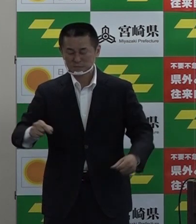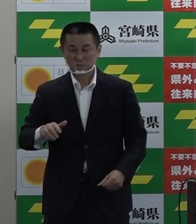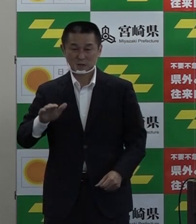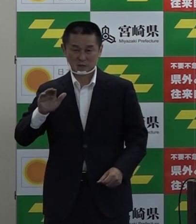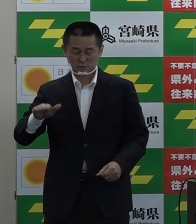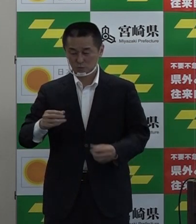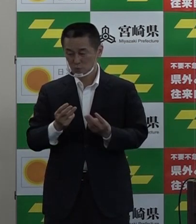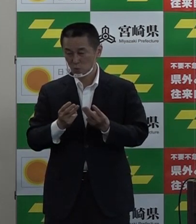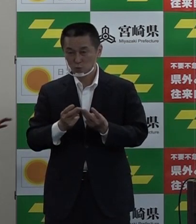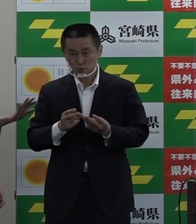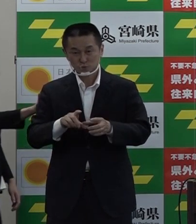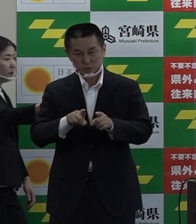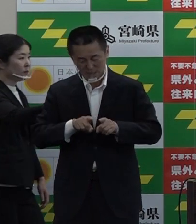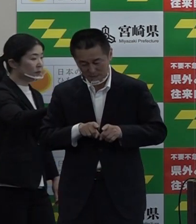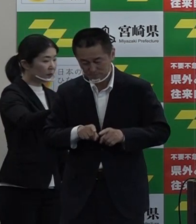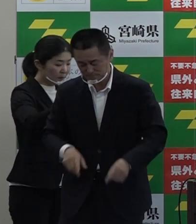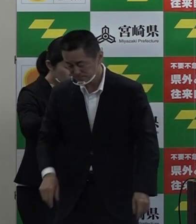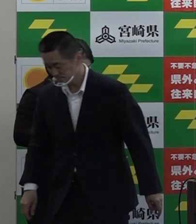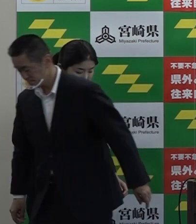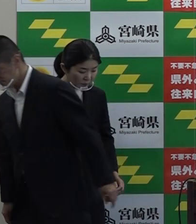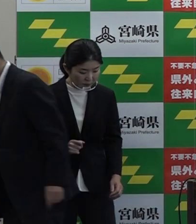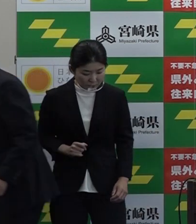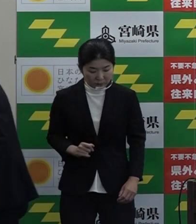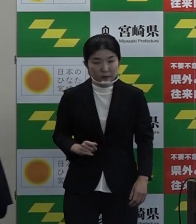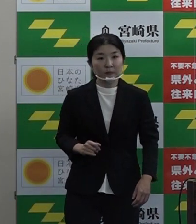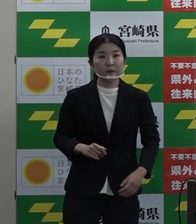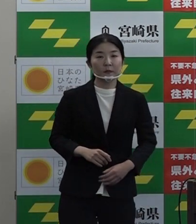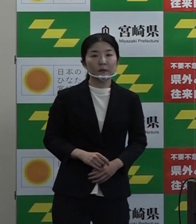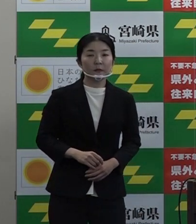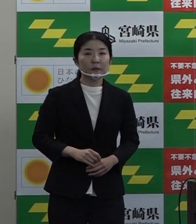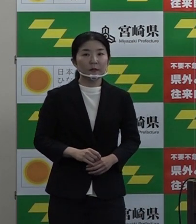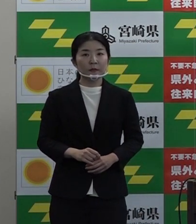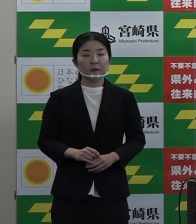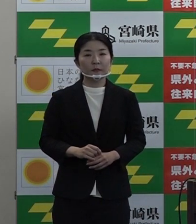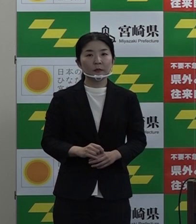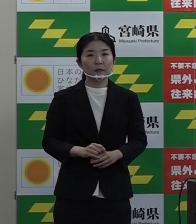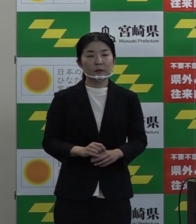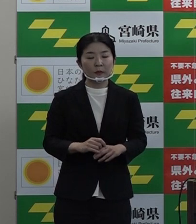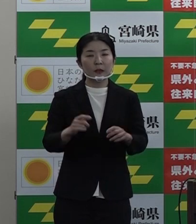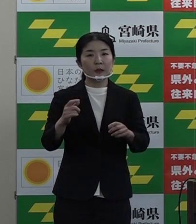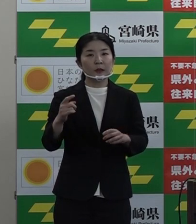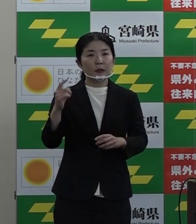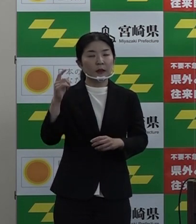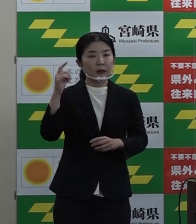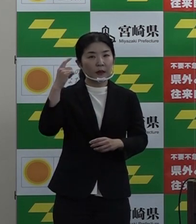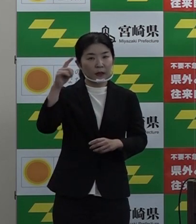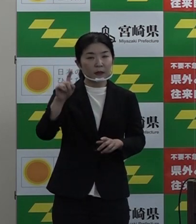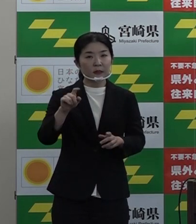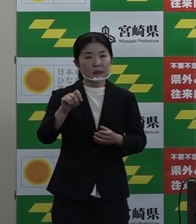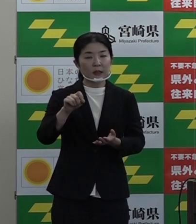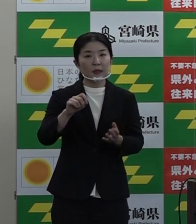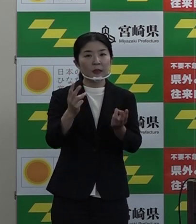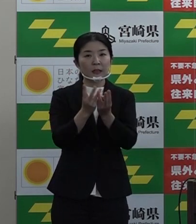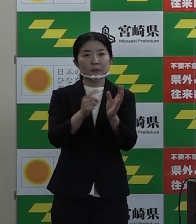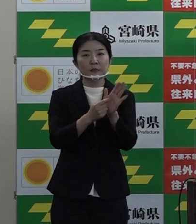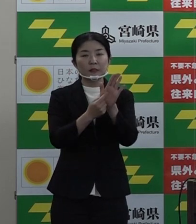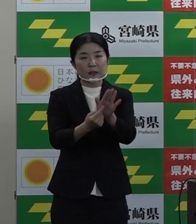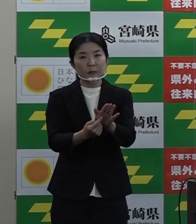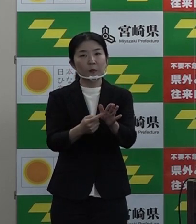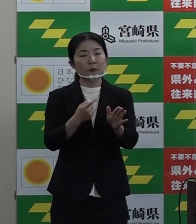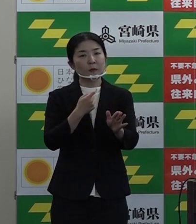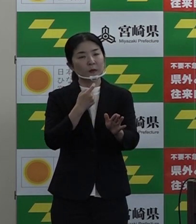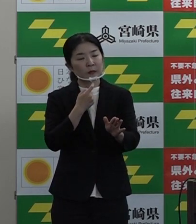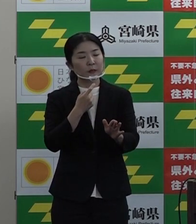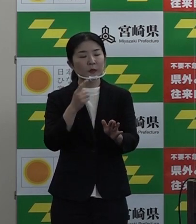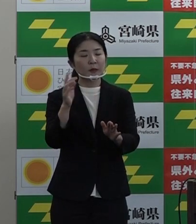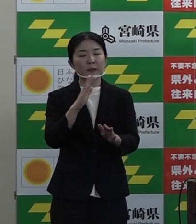。その数字が明日出てもですね、全く不思議ではないという強い危機感を今持っているところ